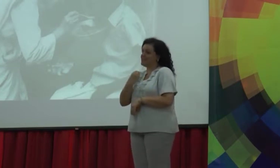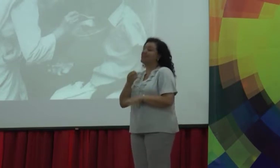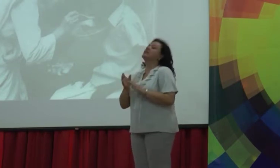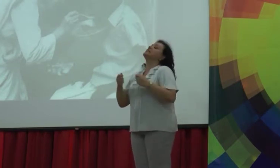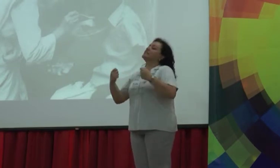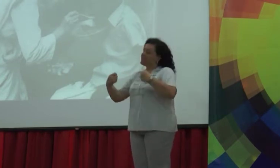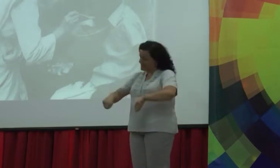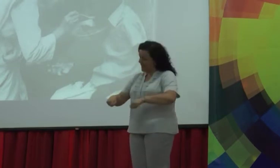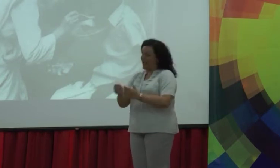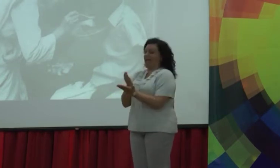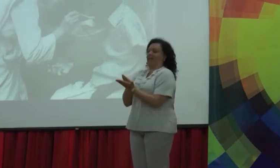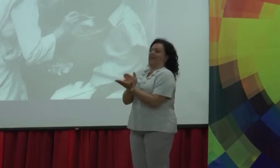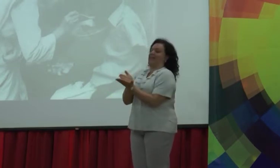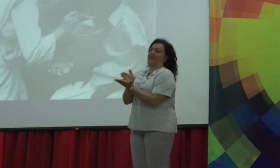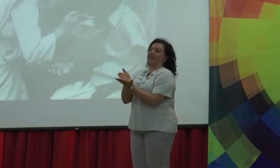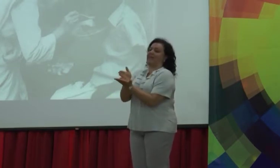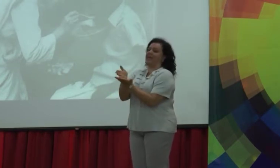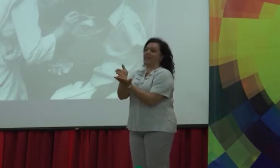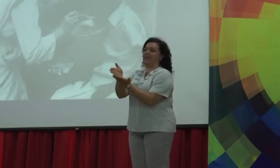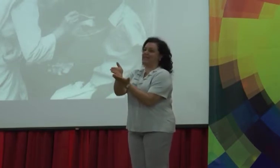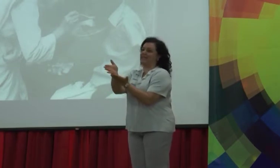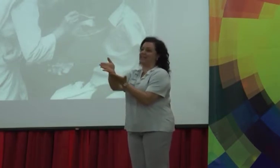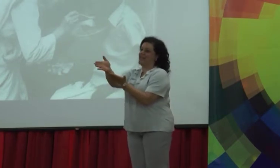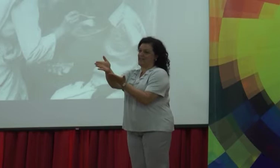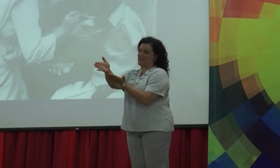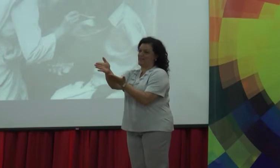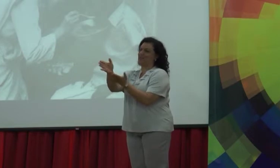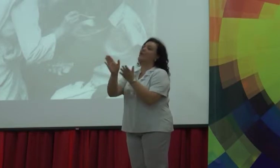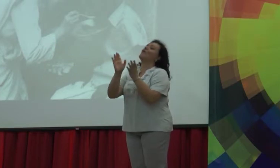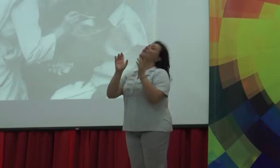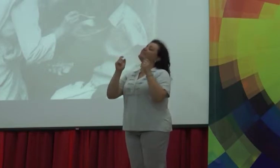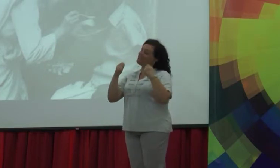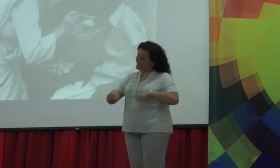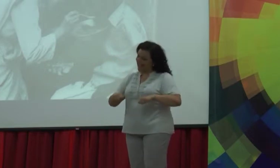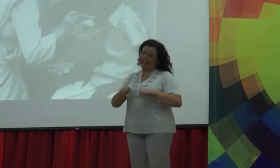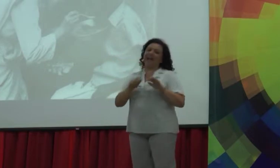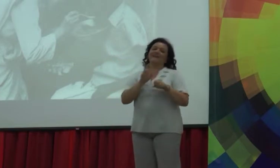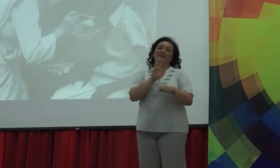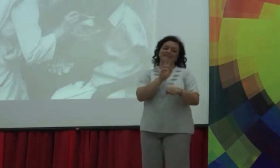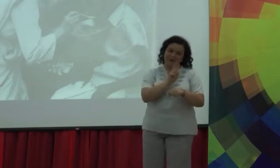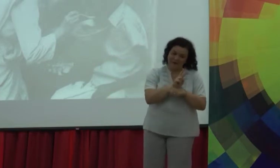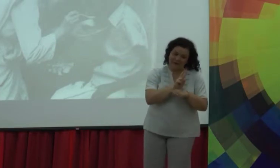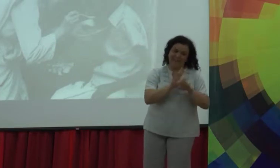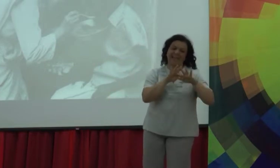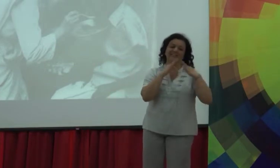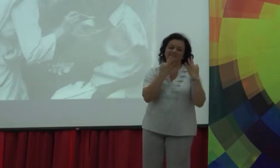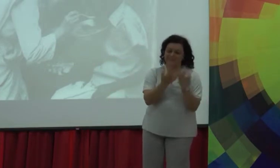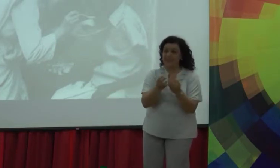ao nosso redor. Então, no momento da nossa vida, a gente precisa seguir